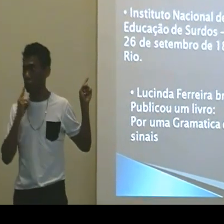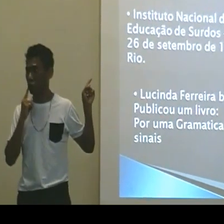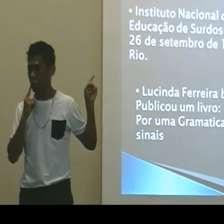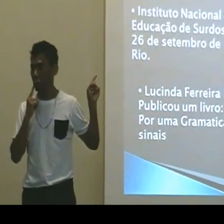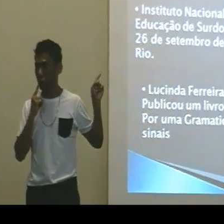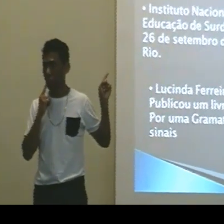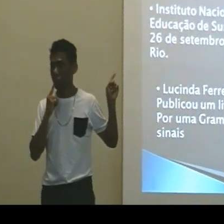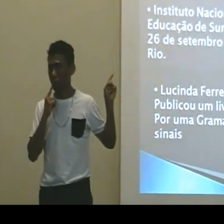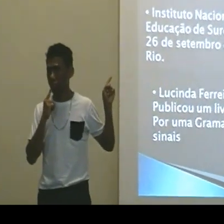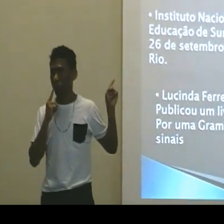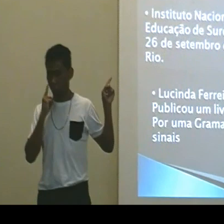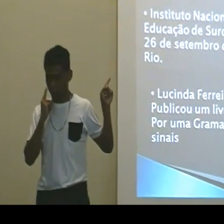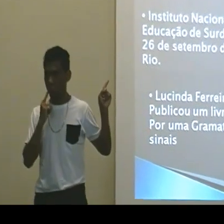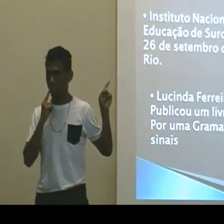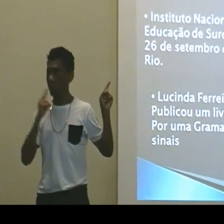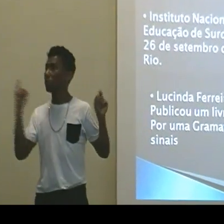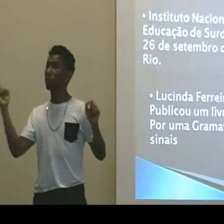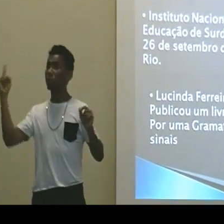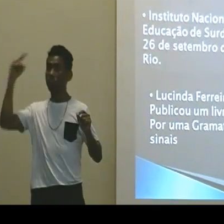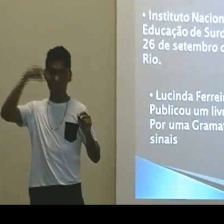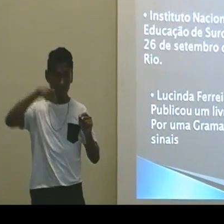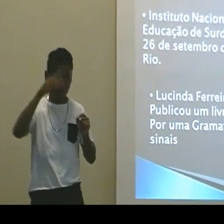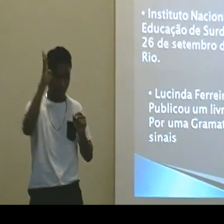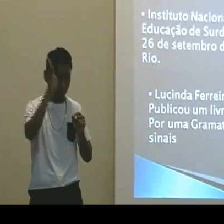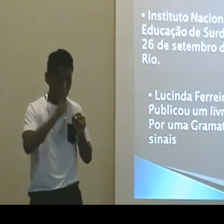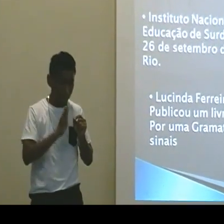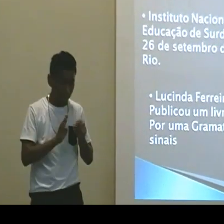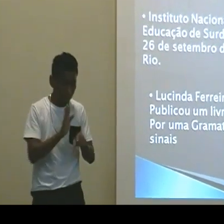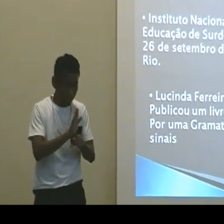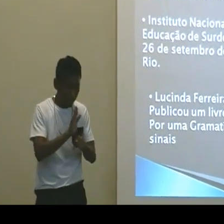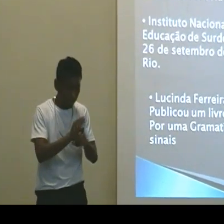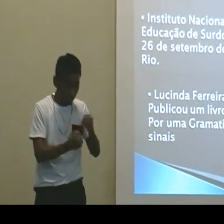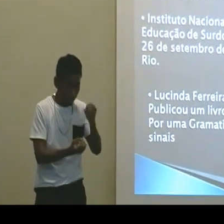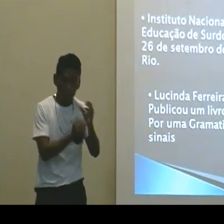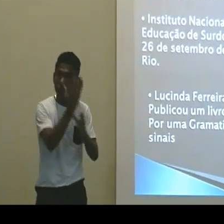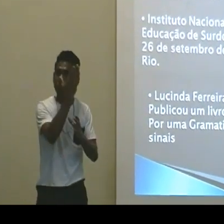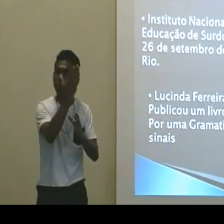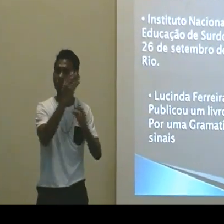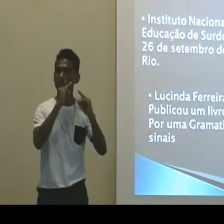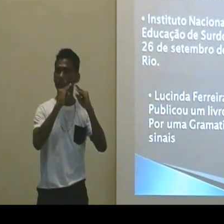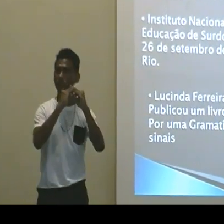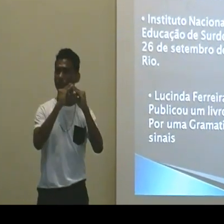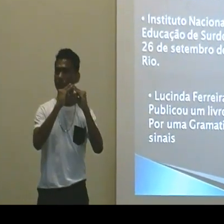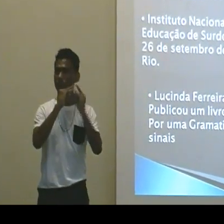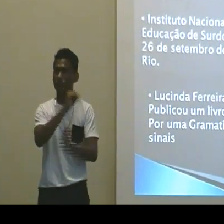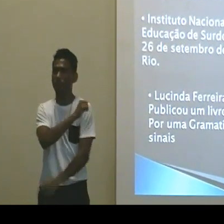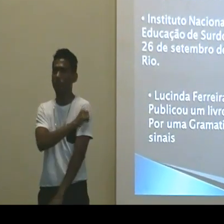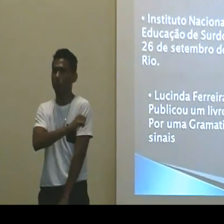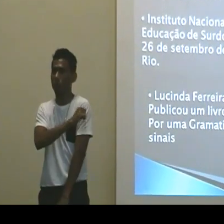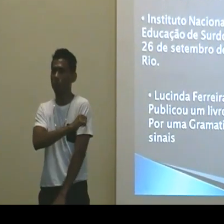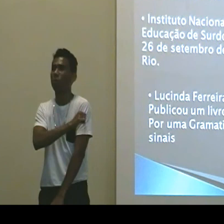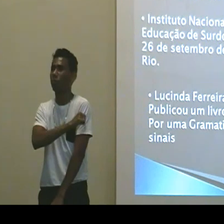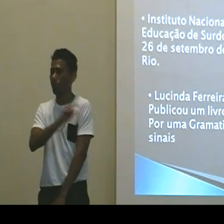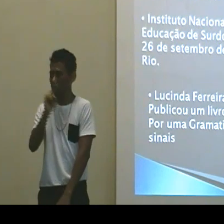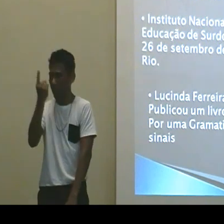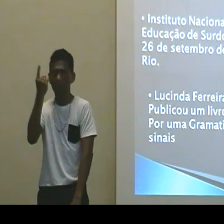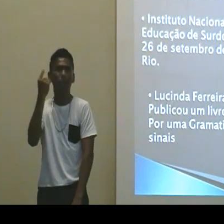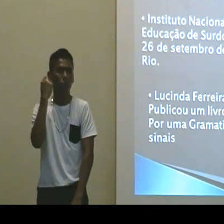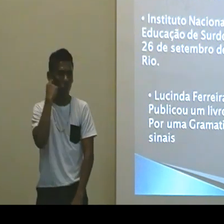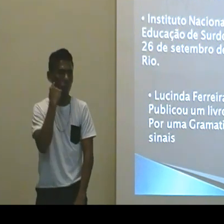surdo, também surdo. Ele veio ao Brasil e ajudou a fundar o INES lá no Rio